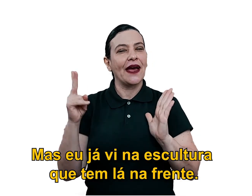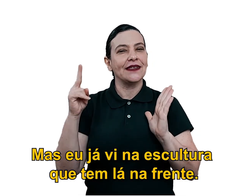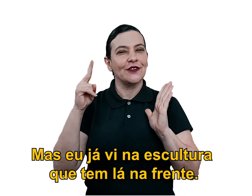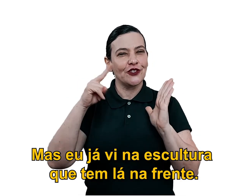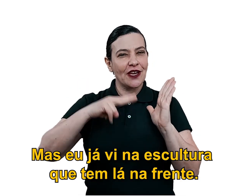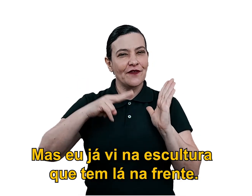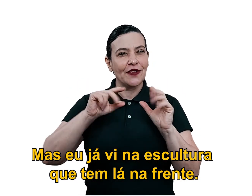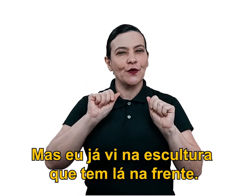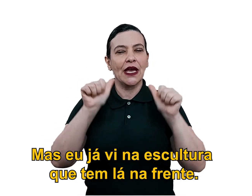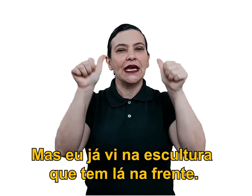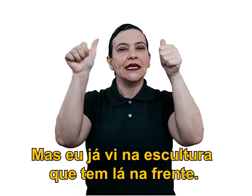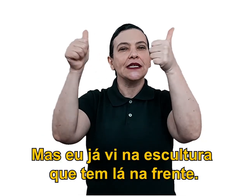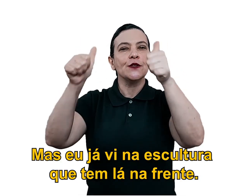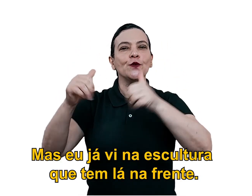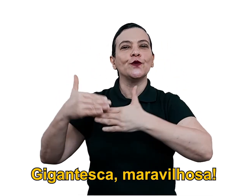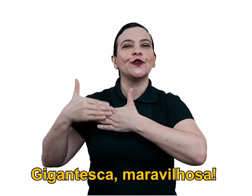na escultura que tem lá na frente, né?